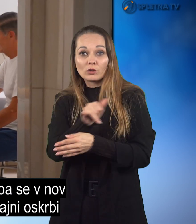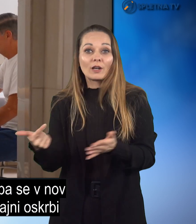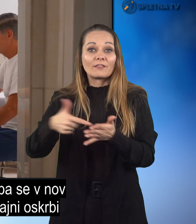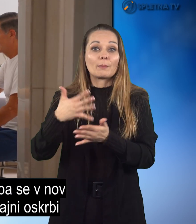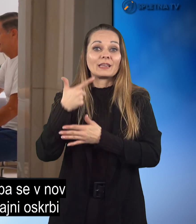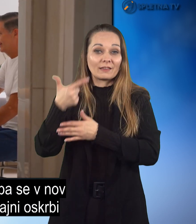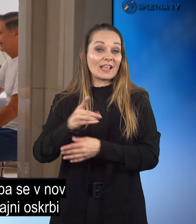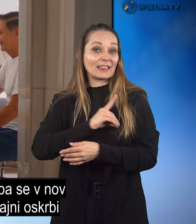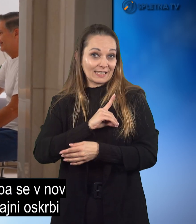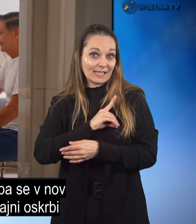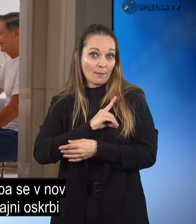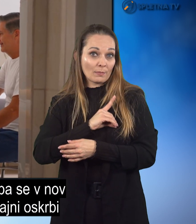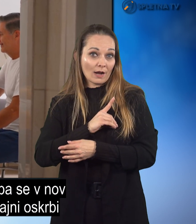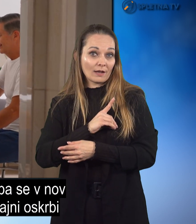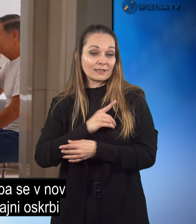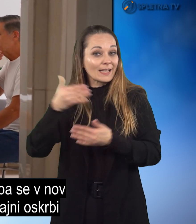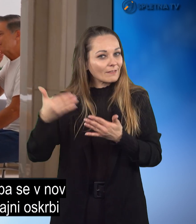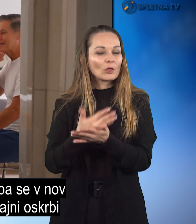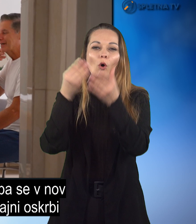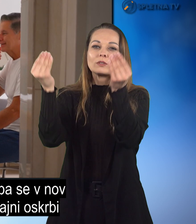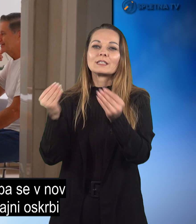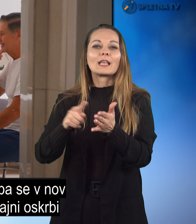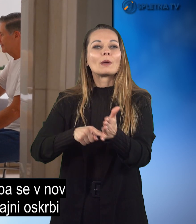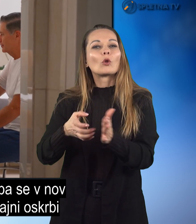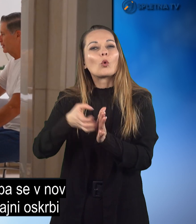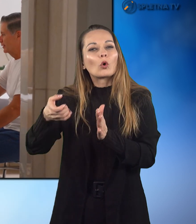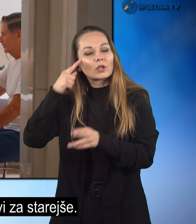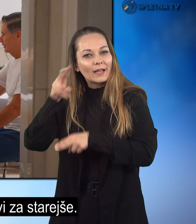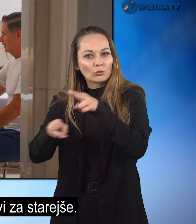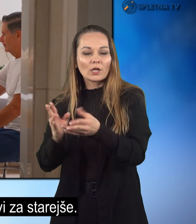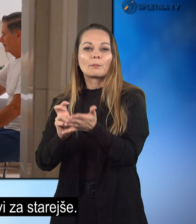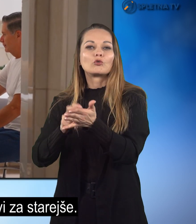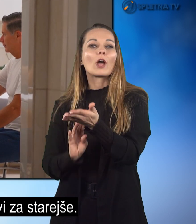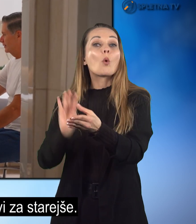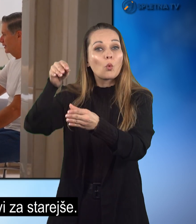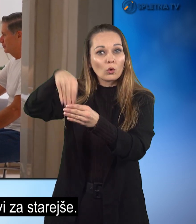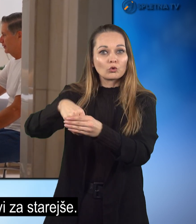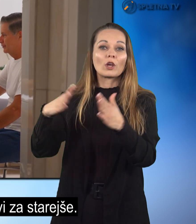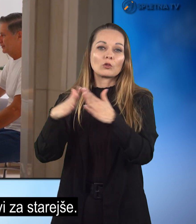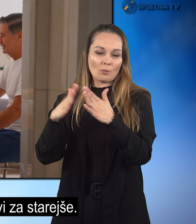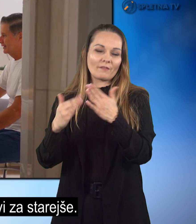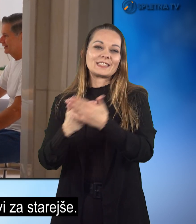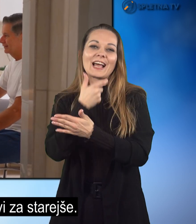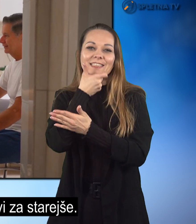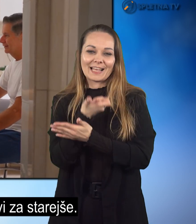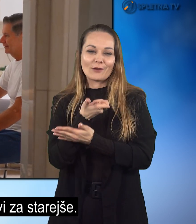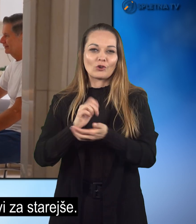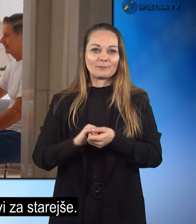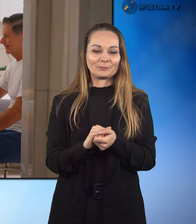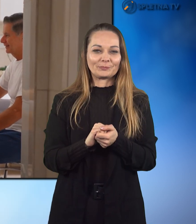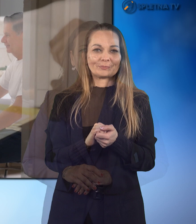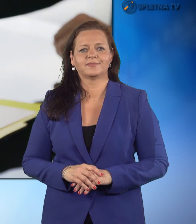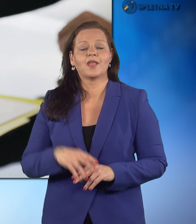koncu leta 2025, decembra 2025, pa se v nov sistem dolgotrajne oskrbe vključijo tudi domovi za starejše.